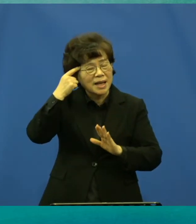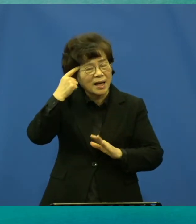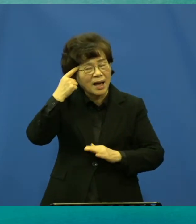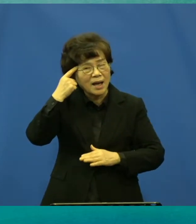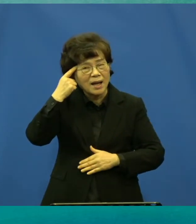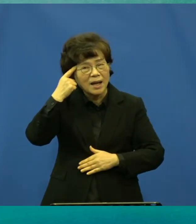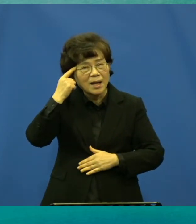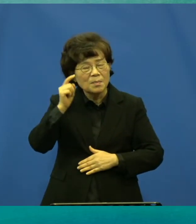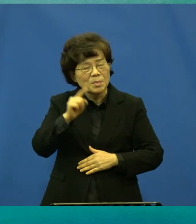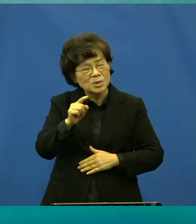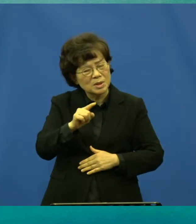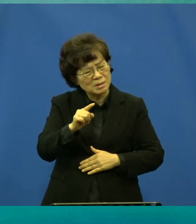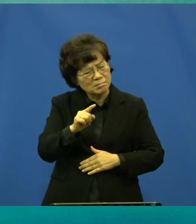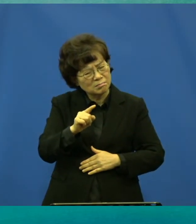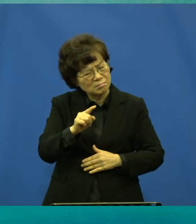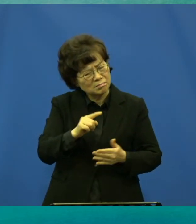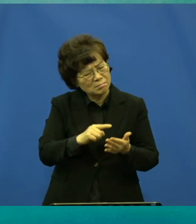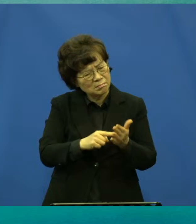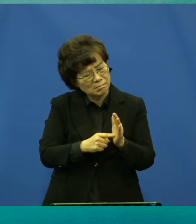무엇인가를 상징하는 것처럼 보이는 거예요.